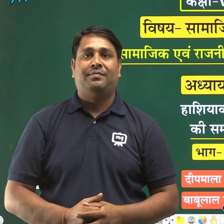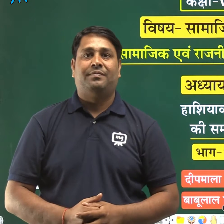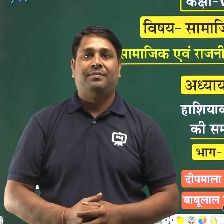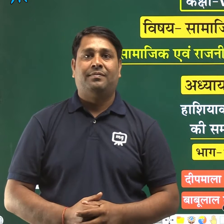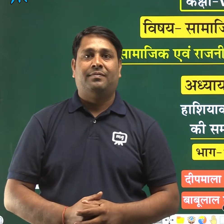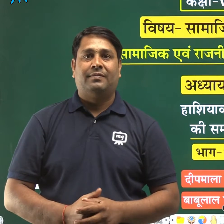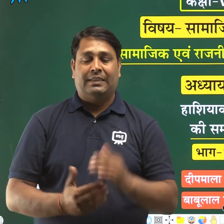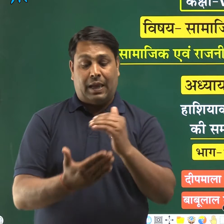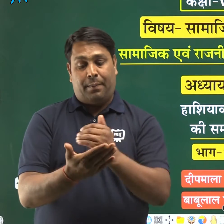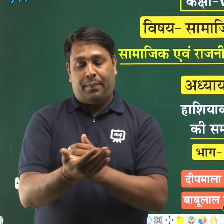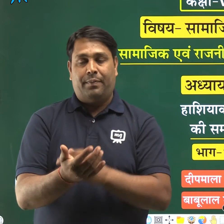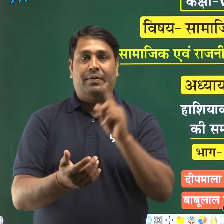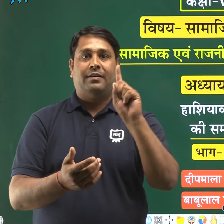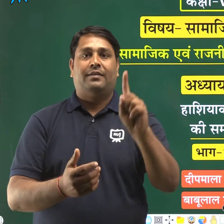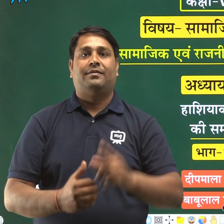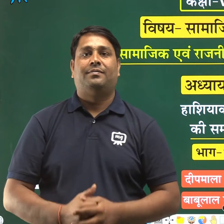भाग 1।